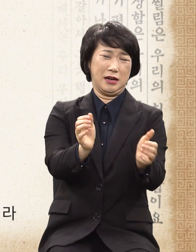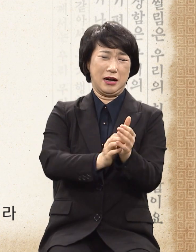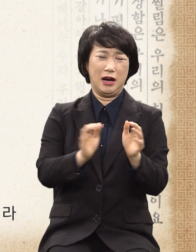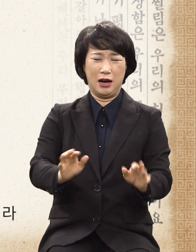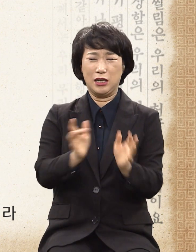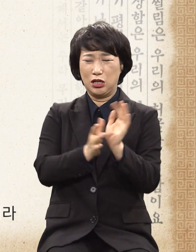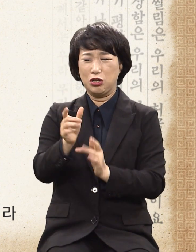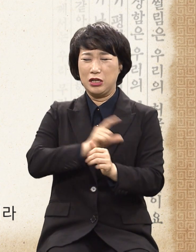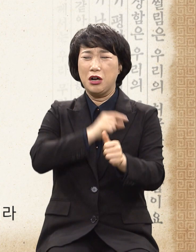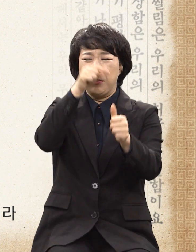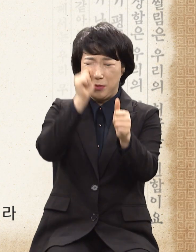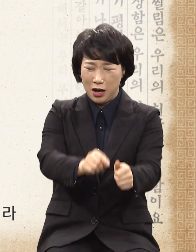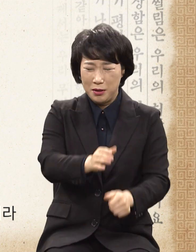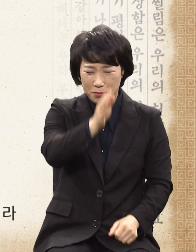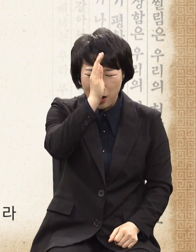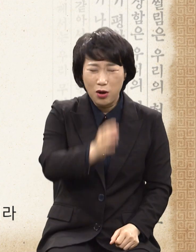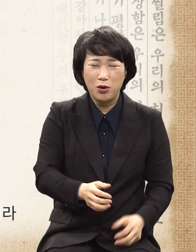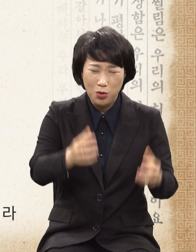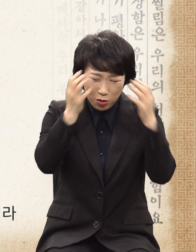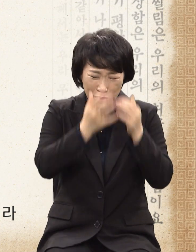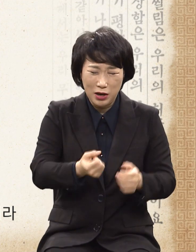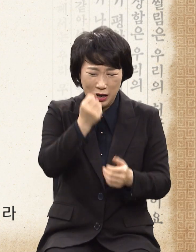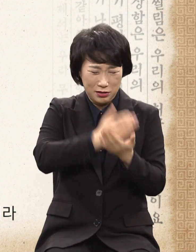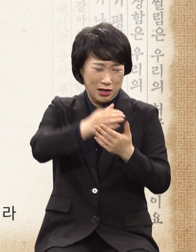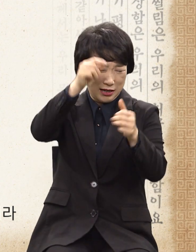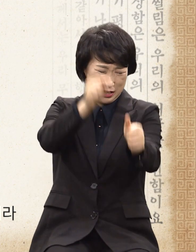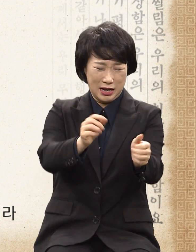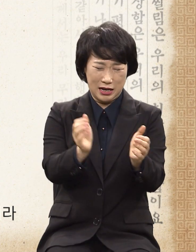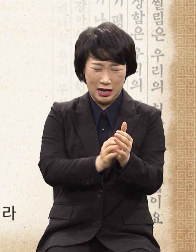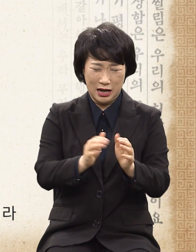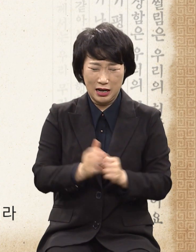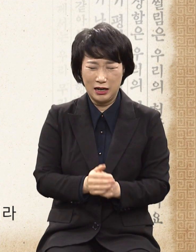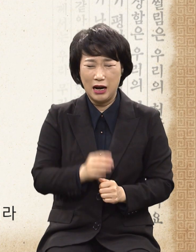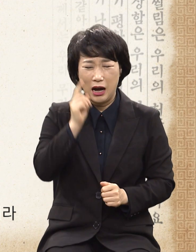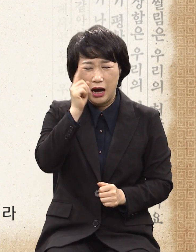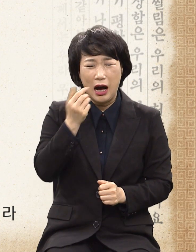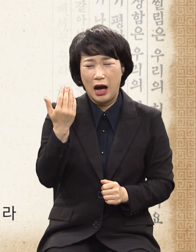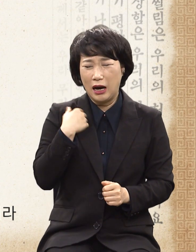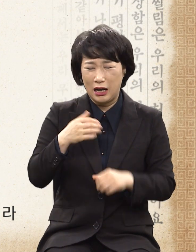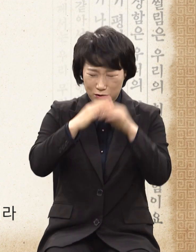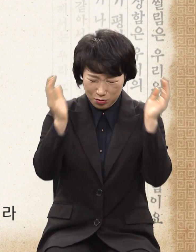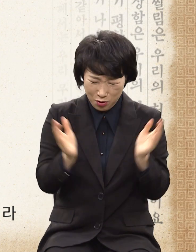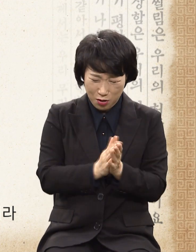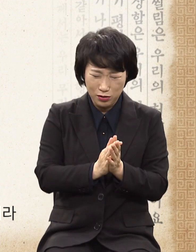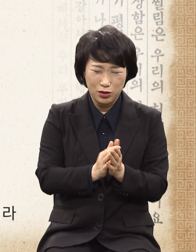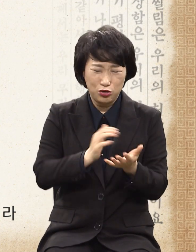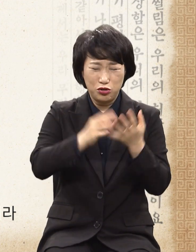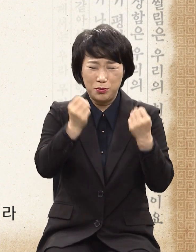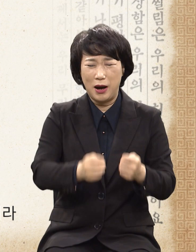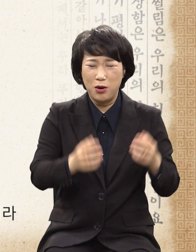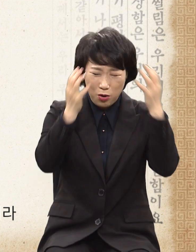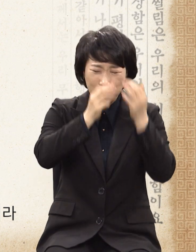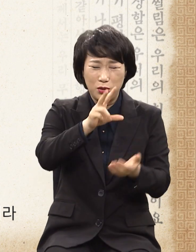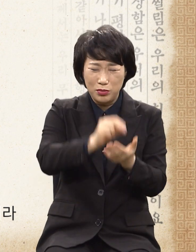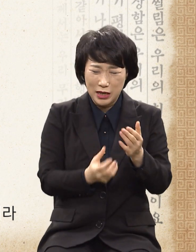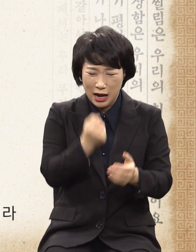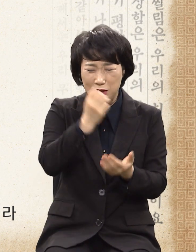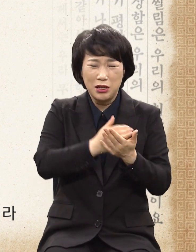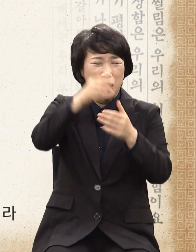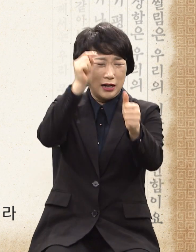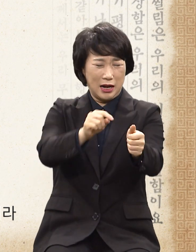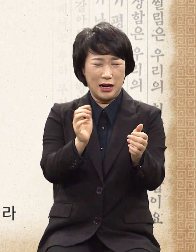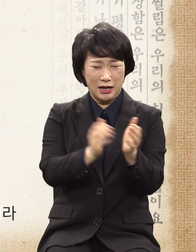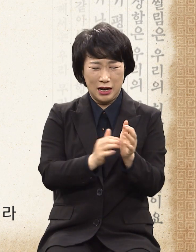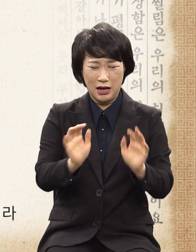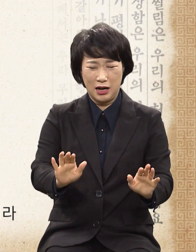예수 명하는 질병아 고통을 가지고 떠나가라. 아까 말한 모든 고통 문제 가지고 떠나갈지어다.